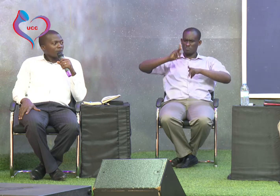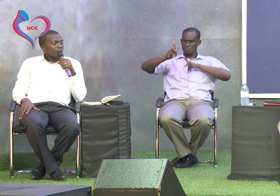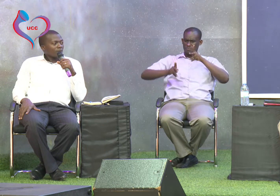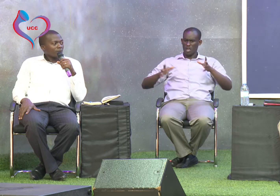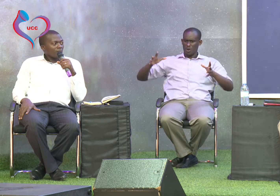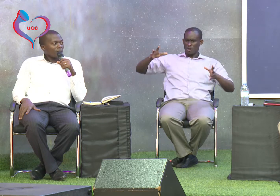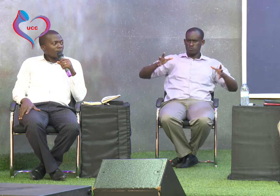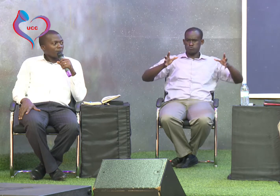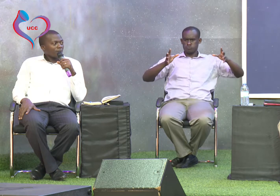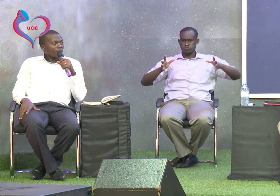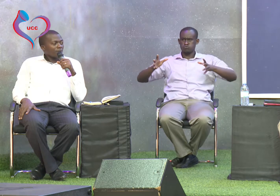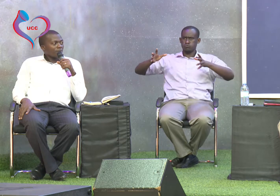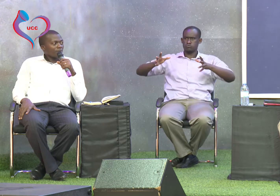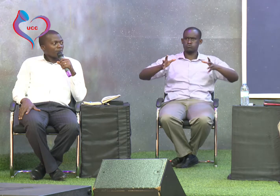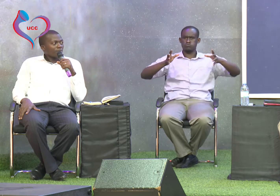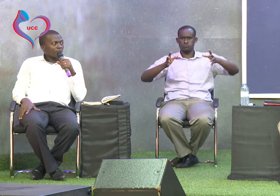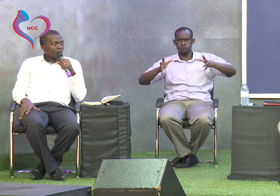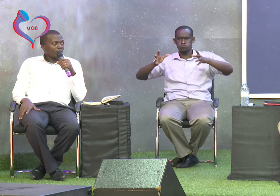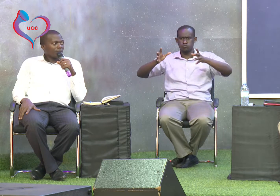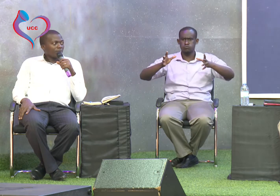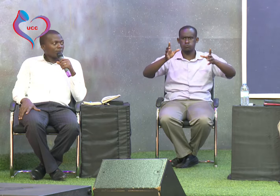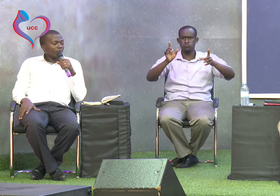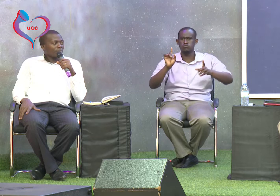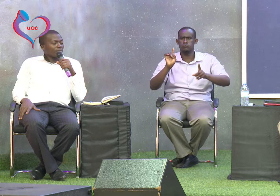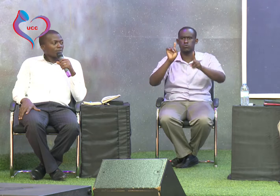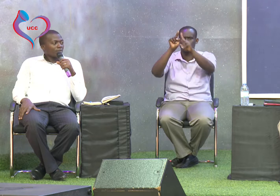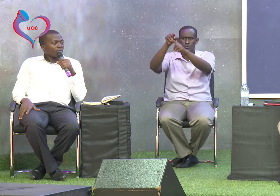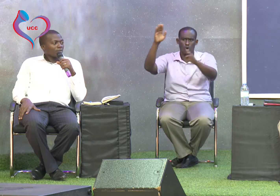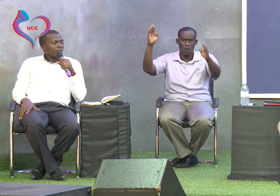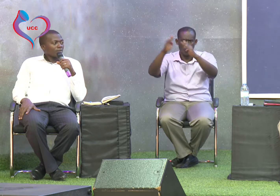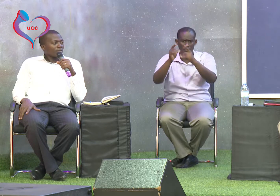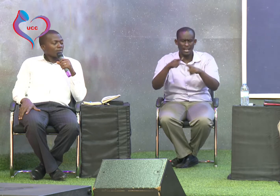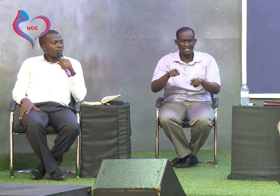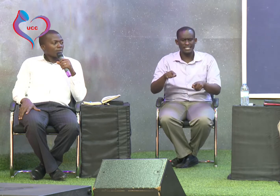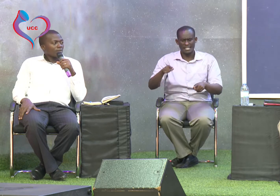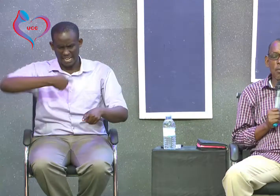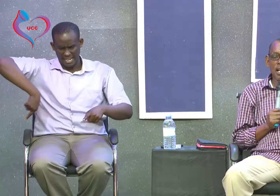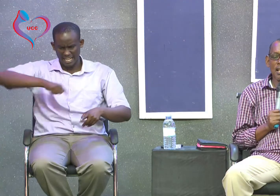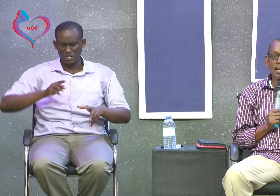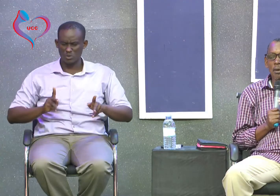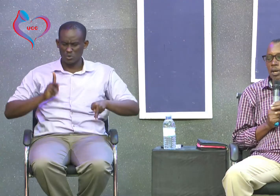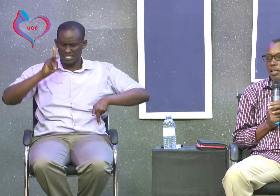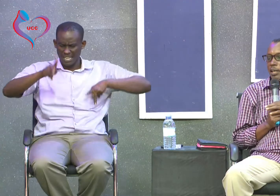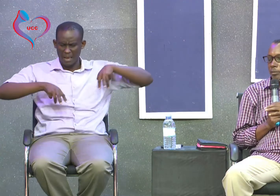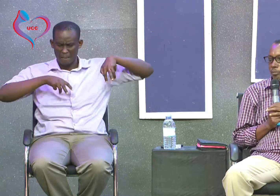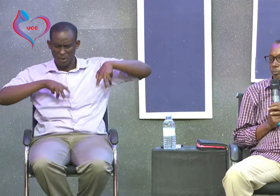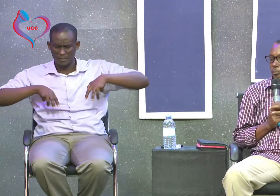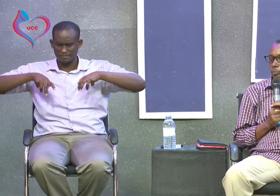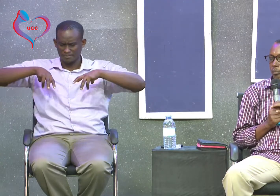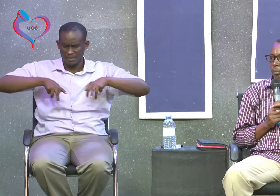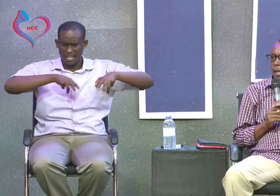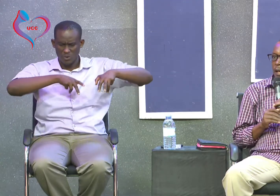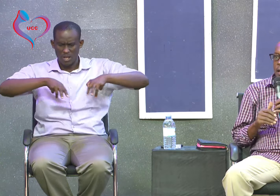muddayo eka naye direction yemu gye mukute kati bwe tutambula waliwo amakubo we gaali gaawukanira